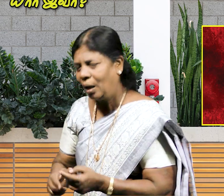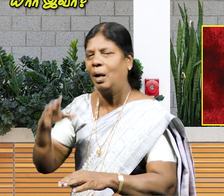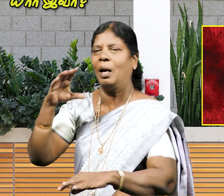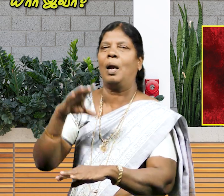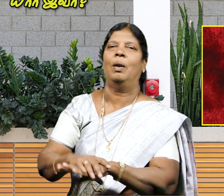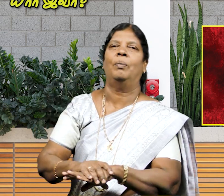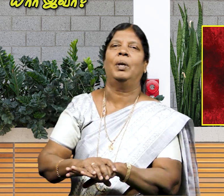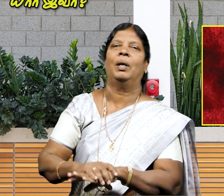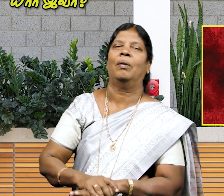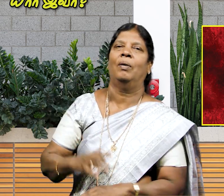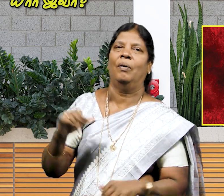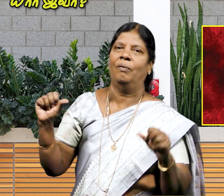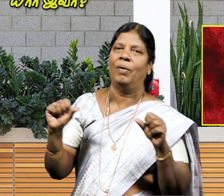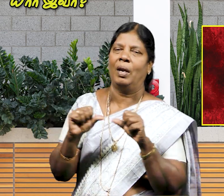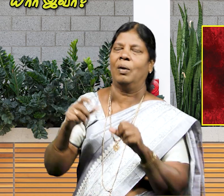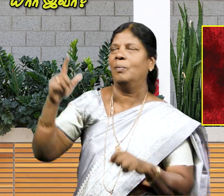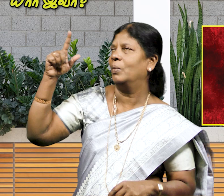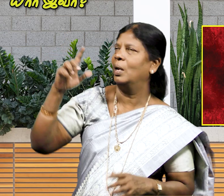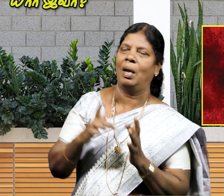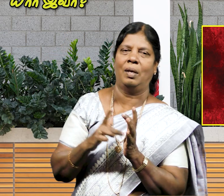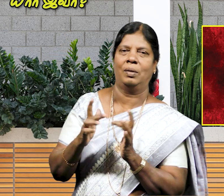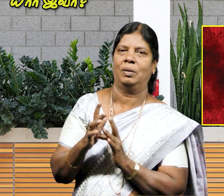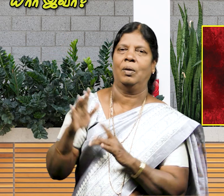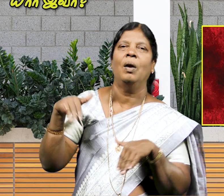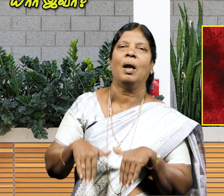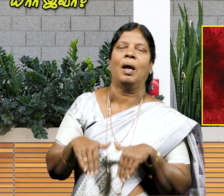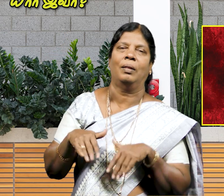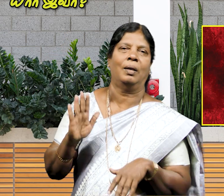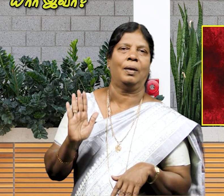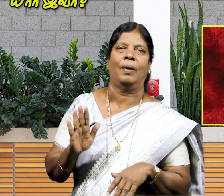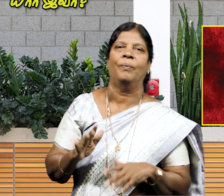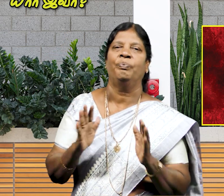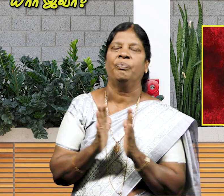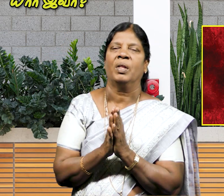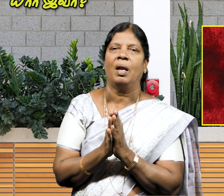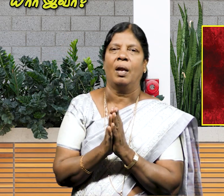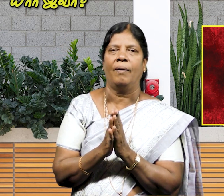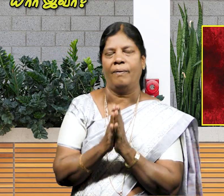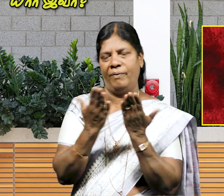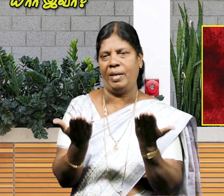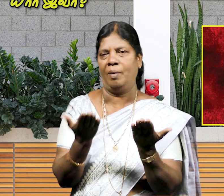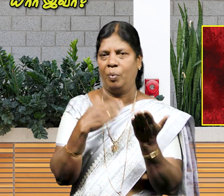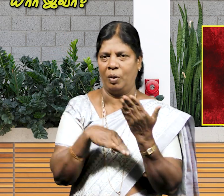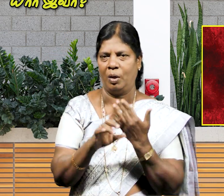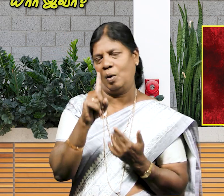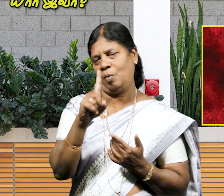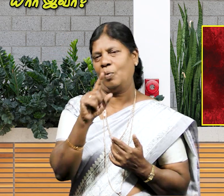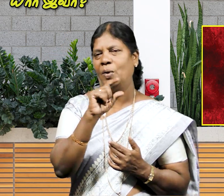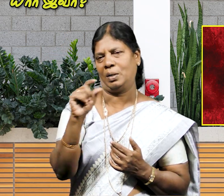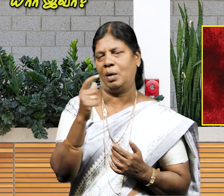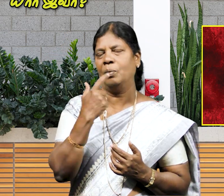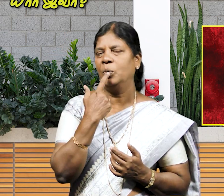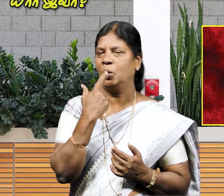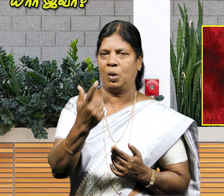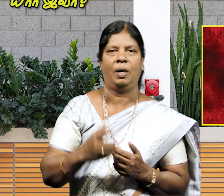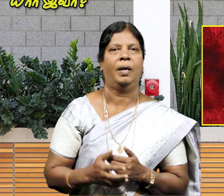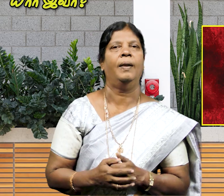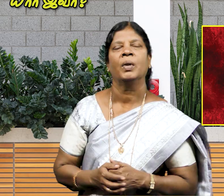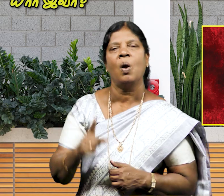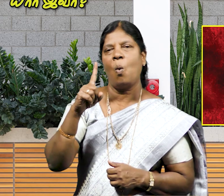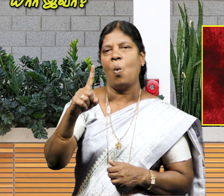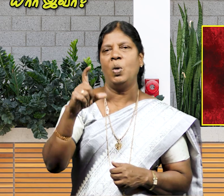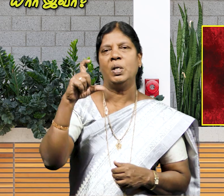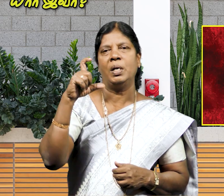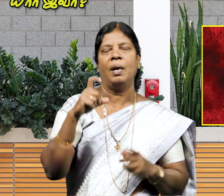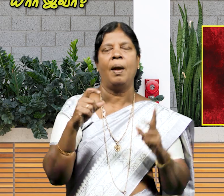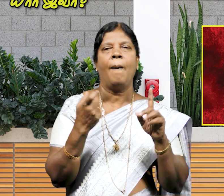அவர் பாடுபட்டார். இதை குறித்து வேதாகமத்தில் வசனத்தை நான் உங்களுக்கு நினைப்பூட்ட